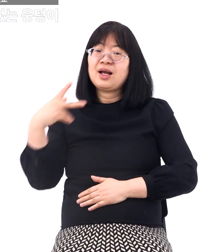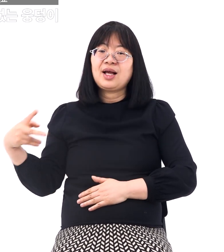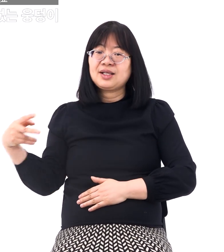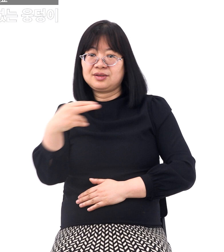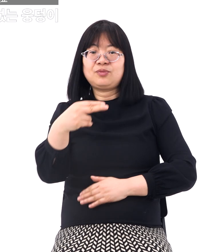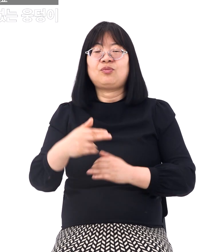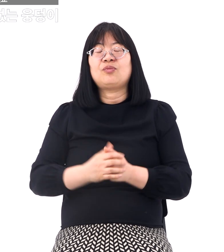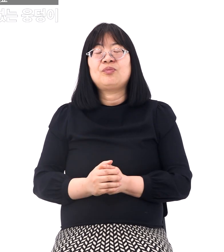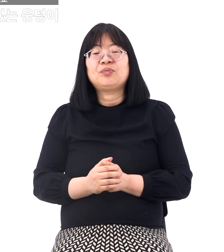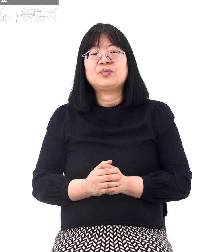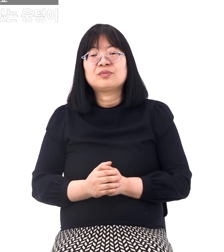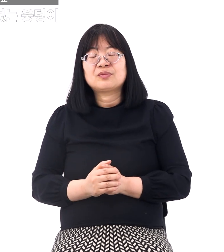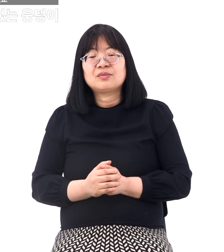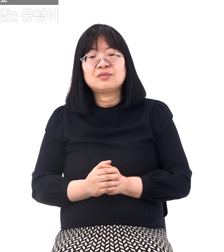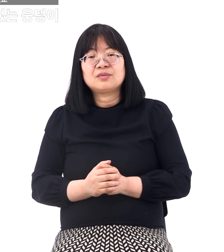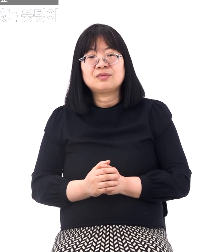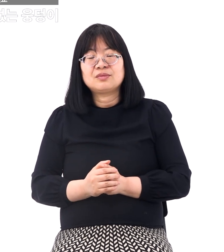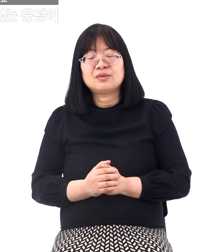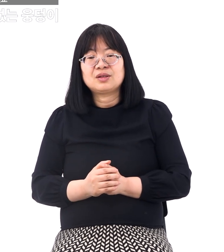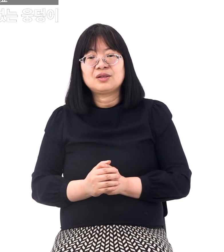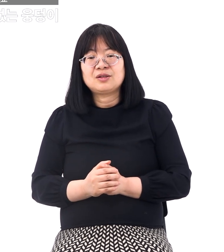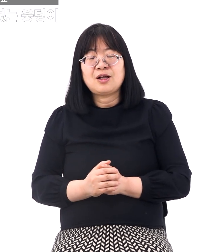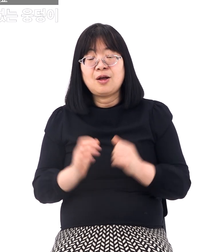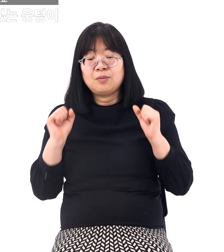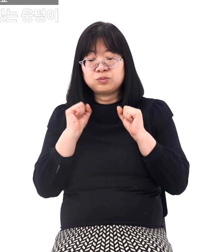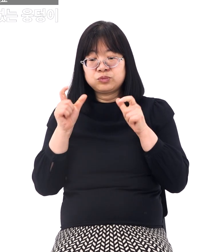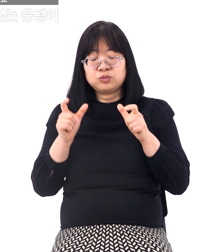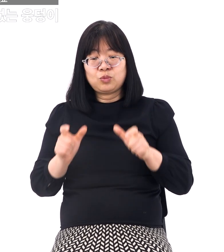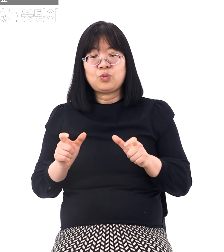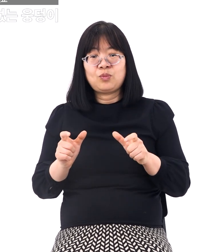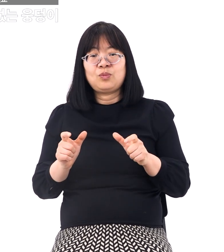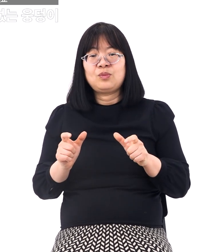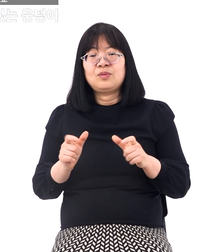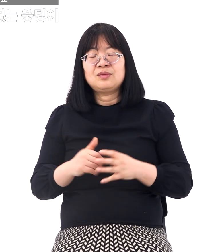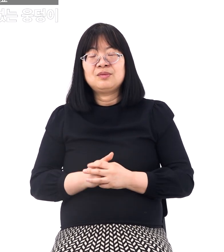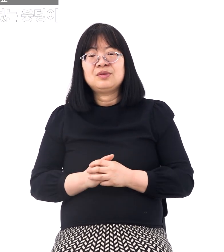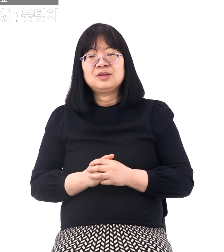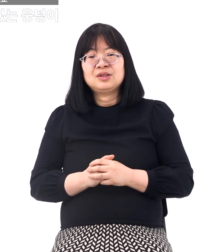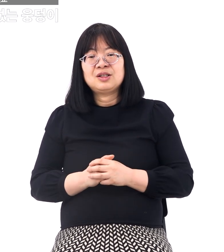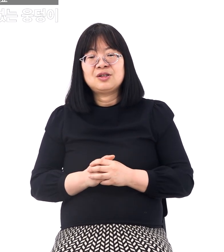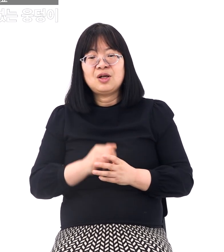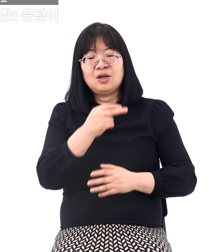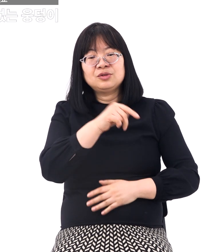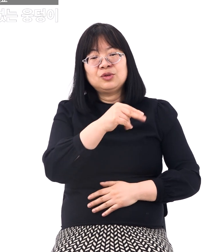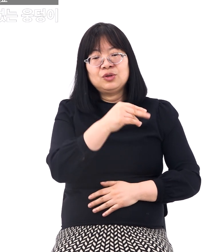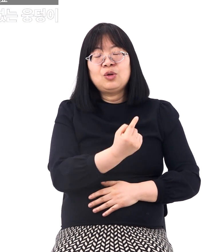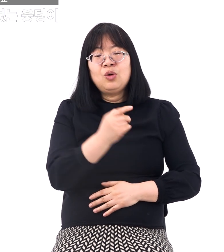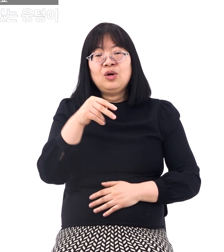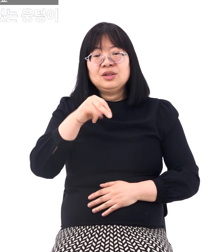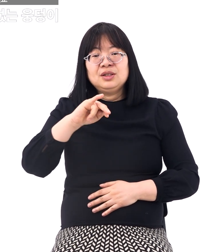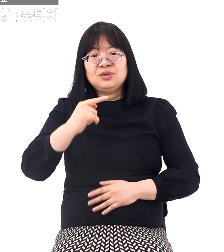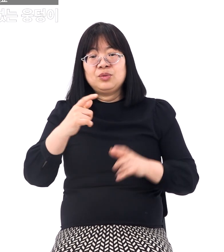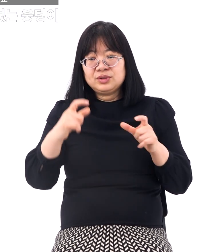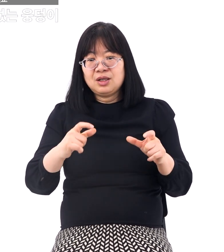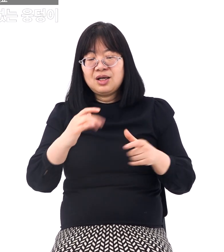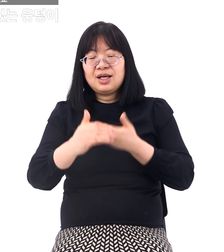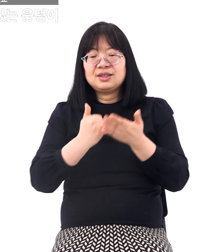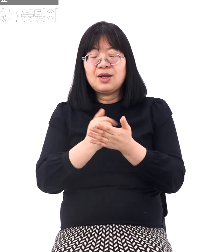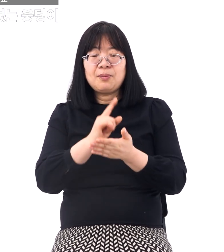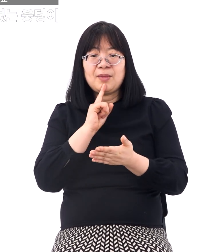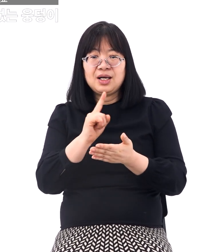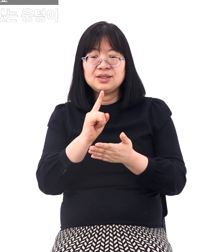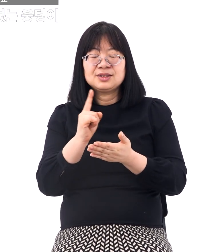여러분, 이 북쪽에 두로와 시돈 지역에 하나님의